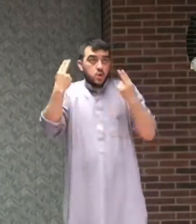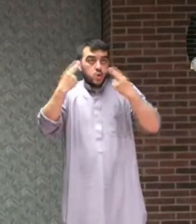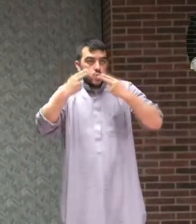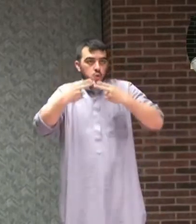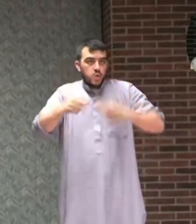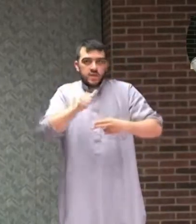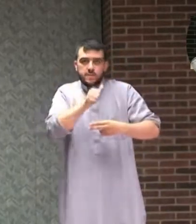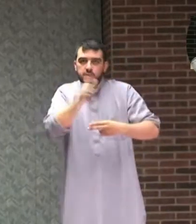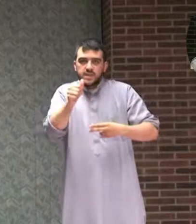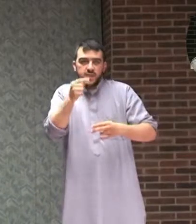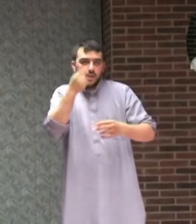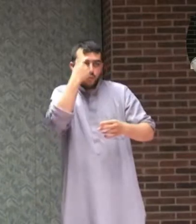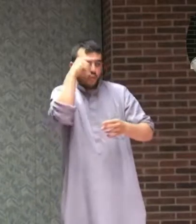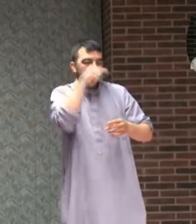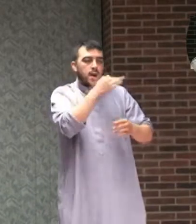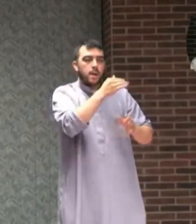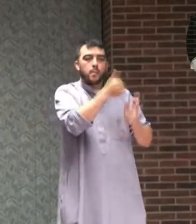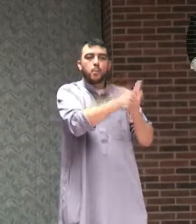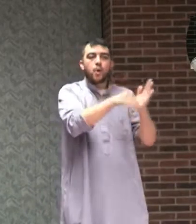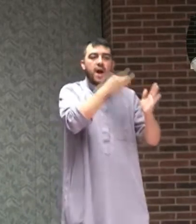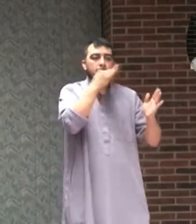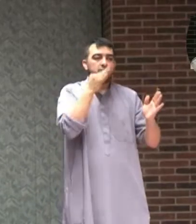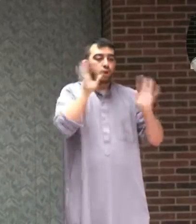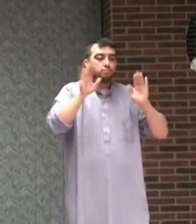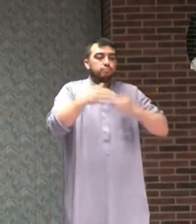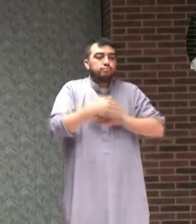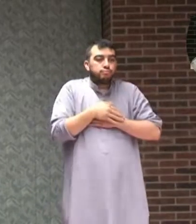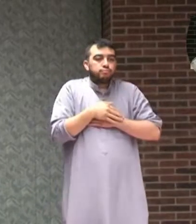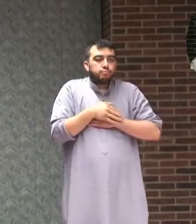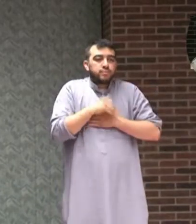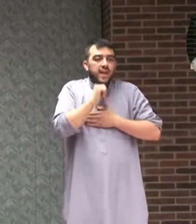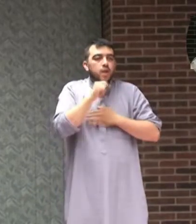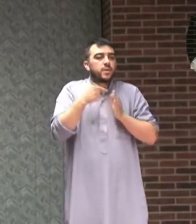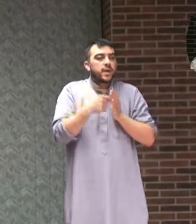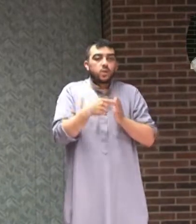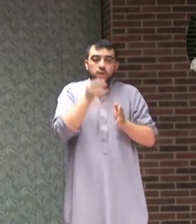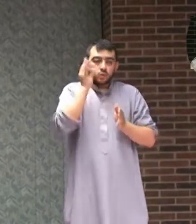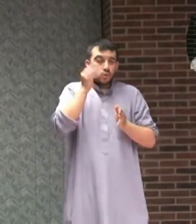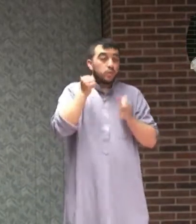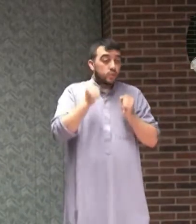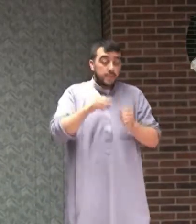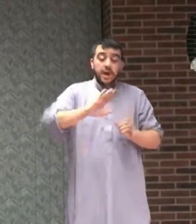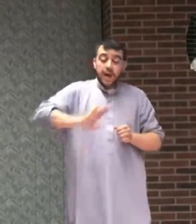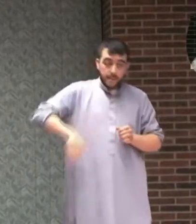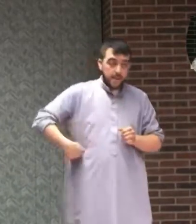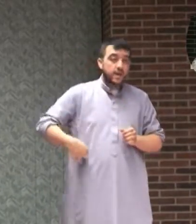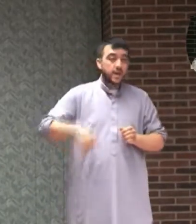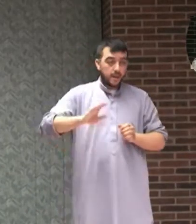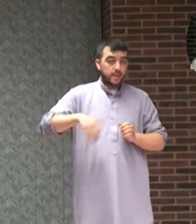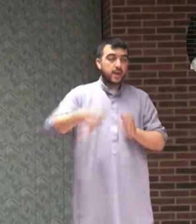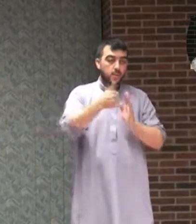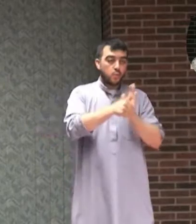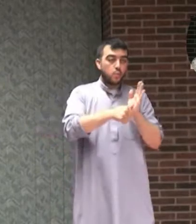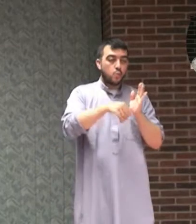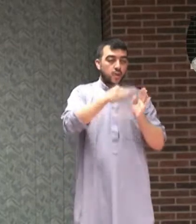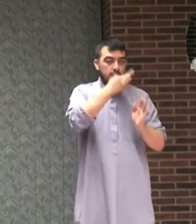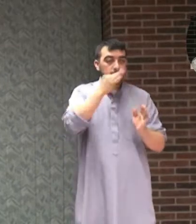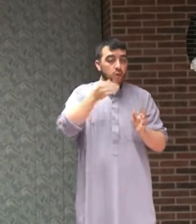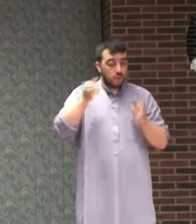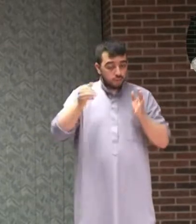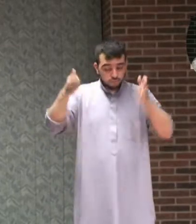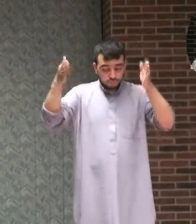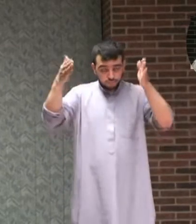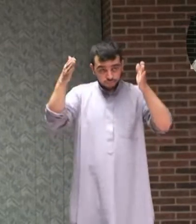particulières au mois du Ramadan. Non, Salat al-Layl est valable durant toute l'année. Et en